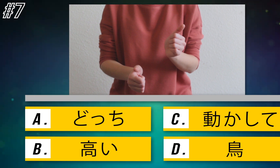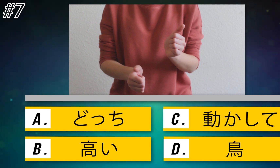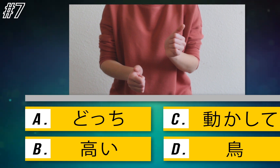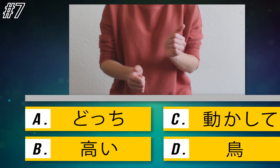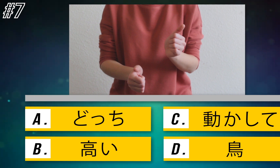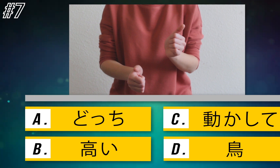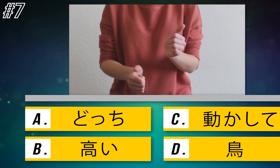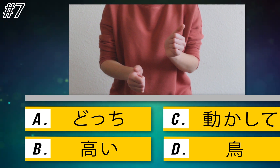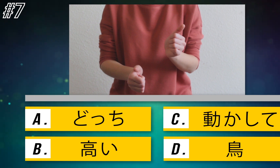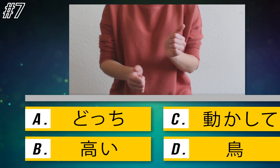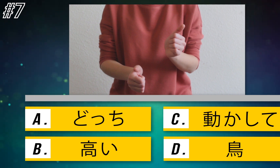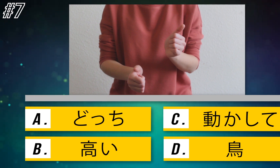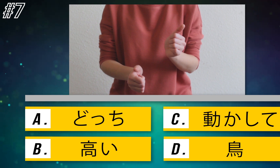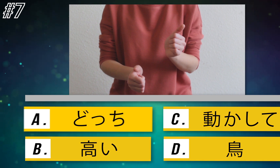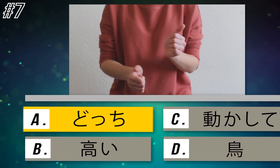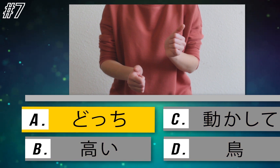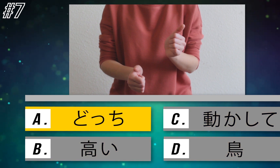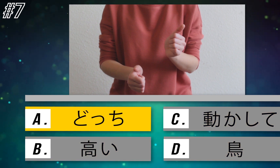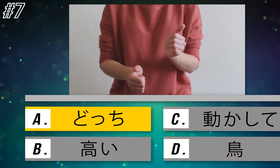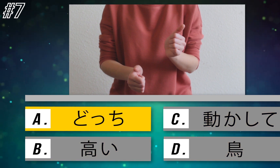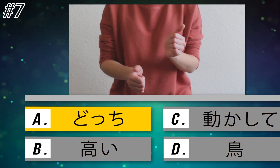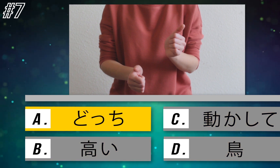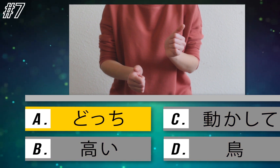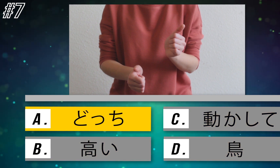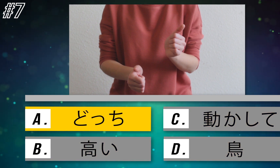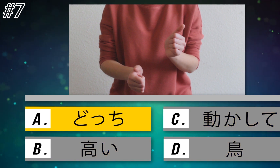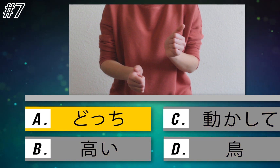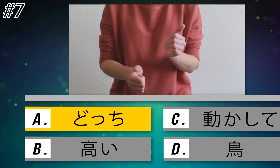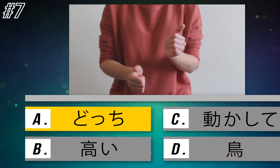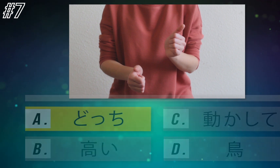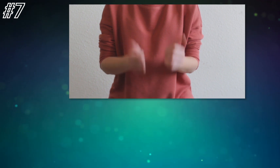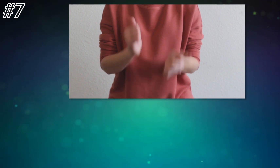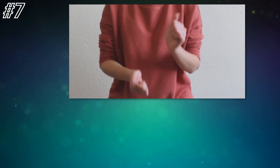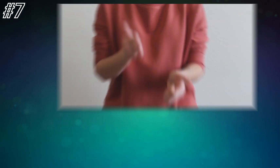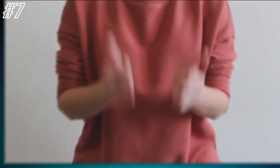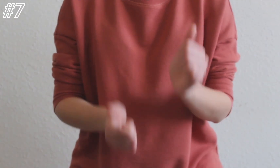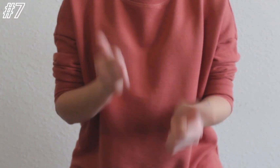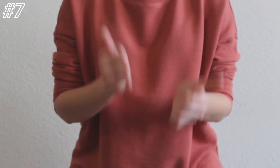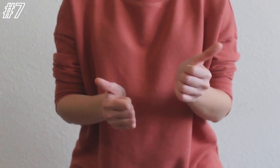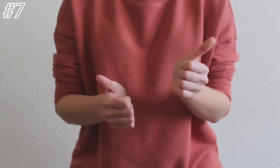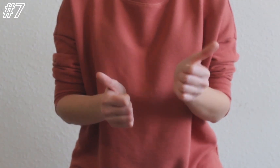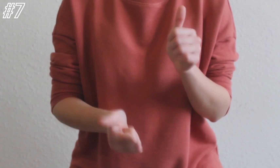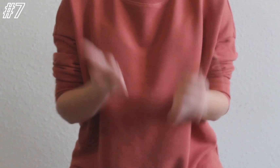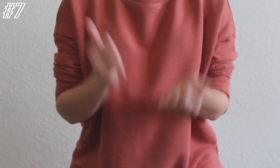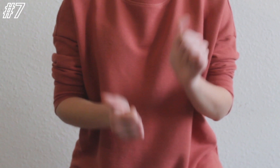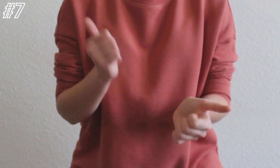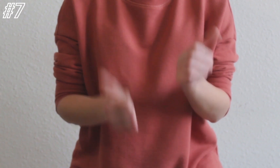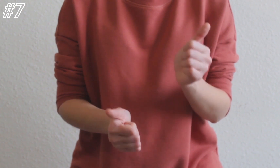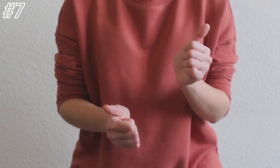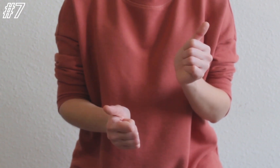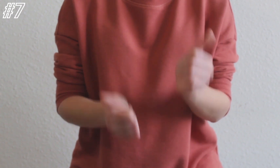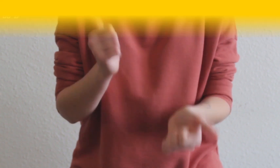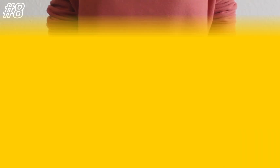A を選んでいたら正解。話している相手の人がどちらを意味したか知りたいときにはこの合図を使います